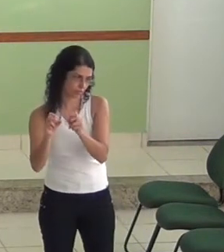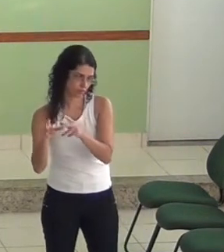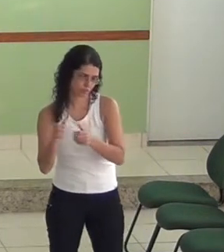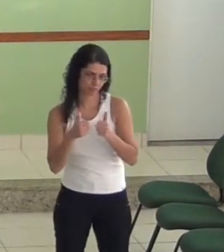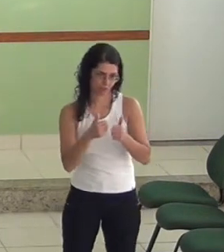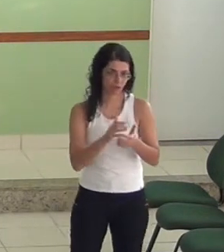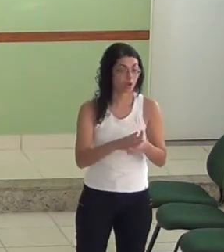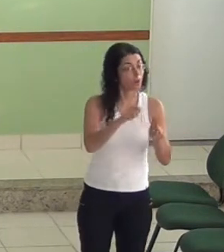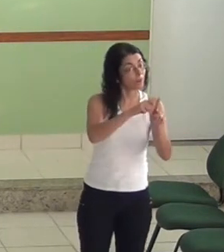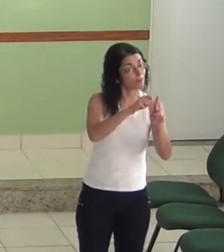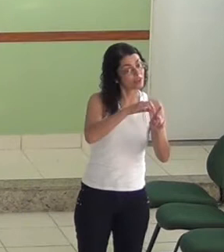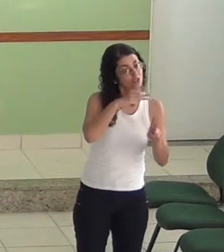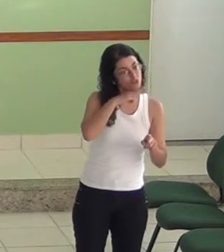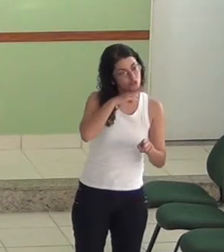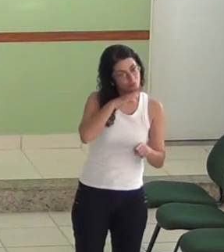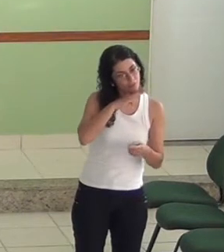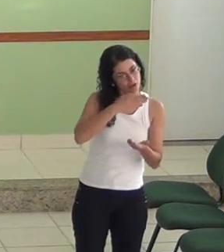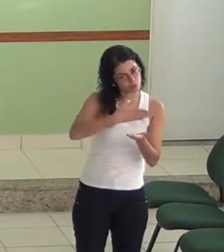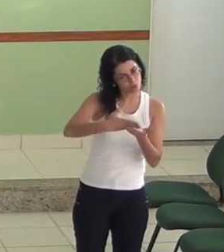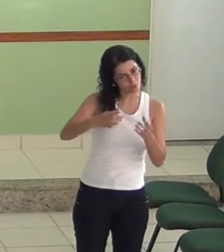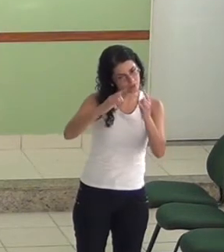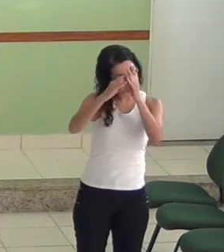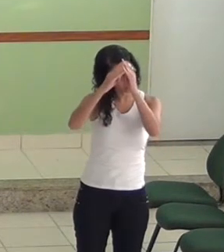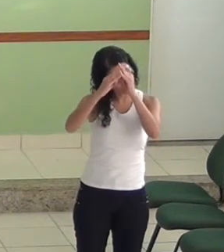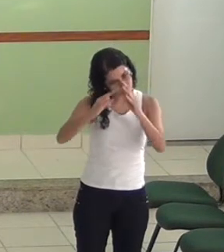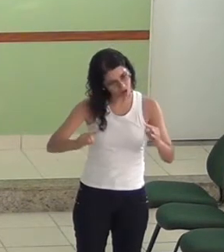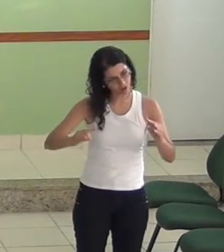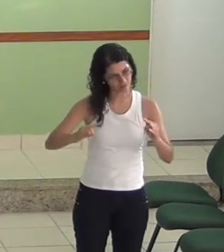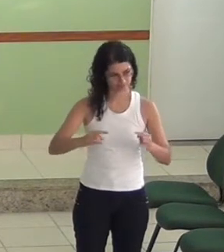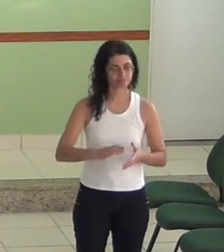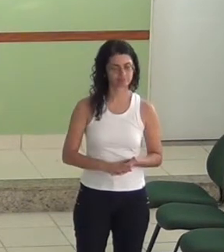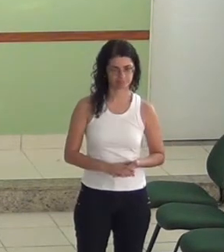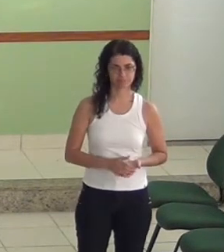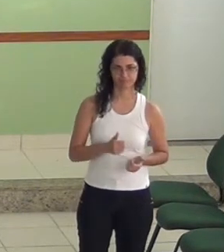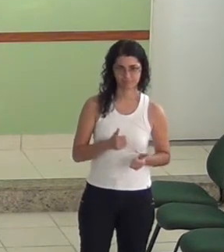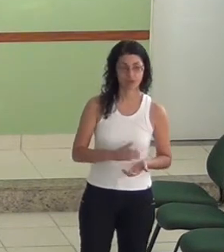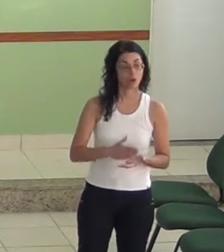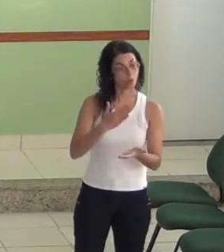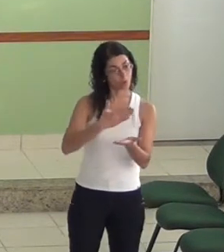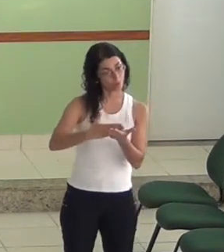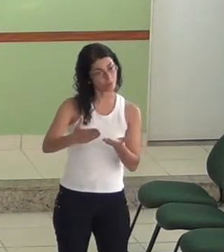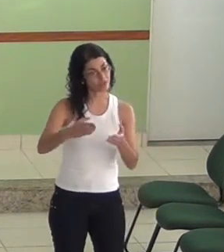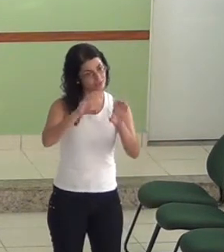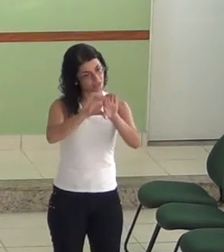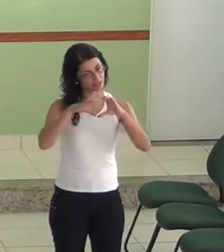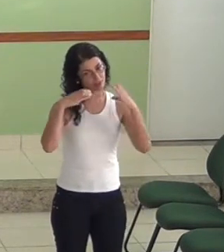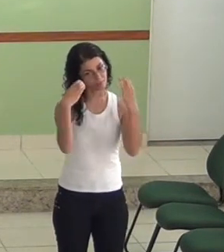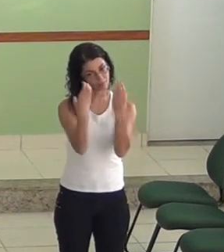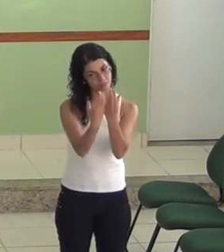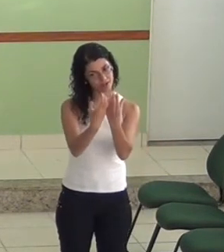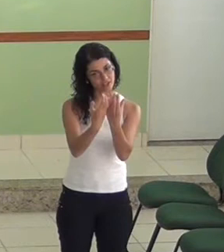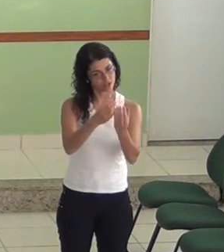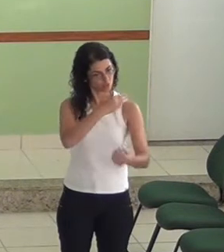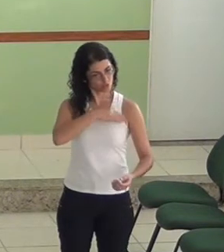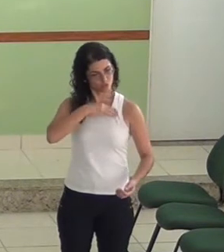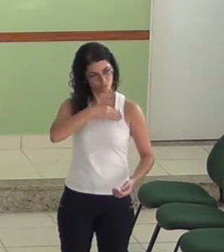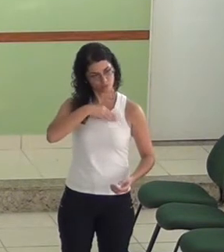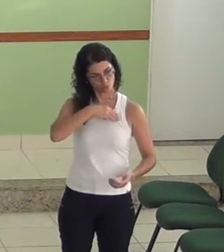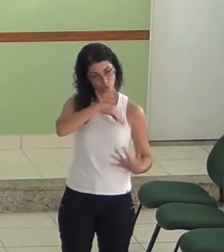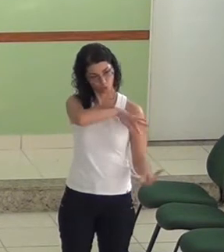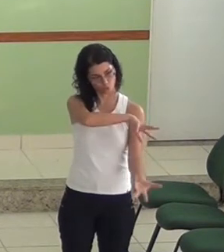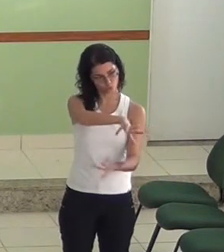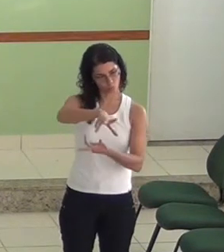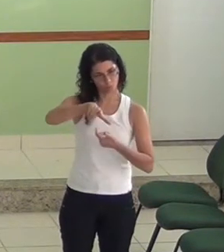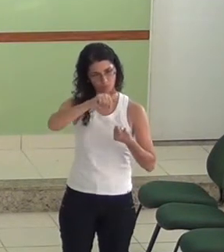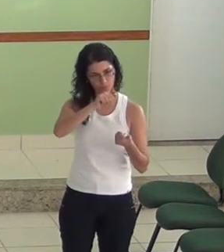vem, que é o mês que começa a nossa campanha de missões mundiais. Então, creio eu que só voltarei em março,